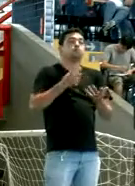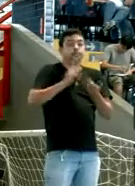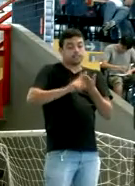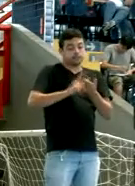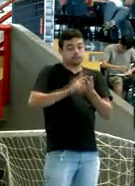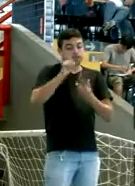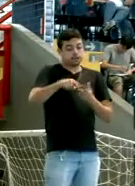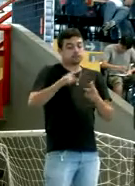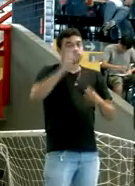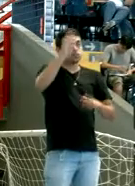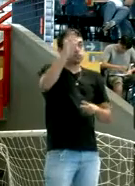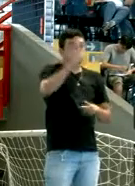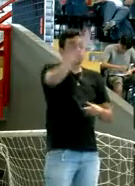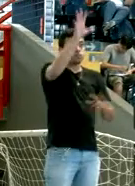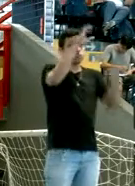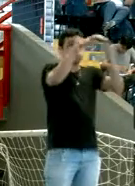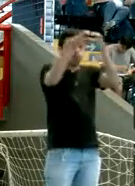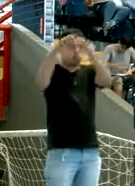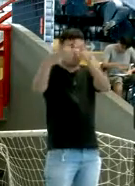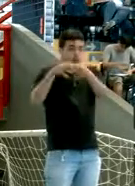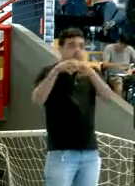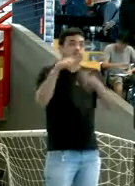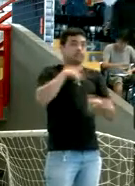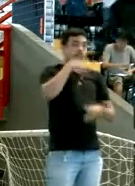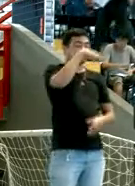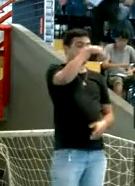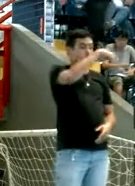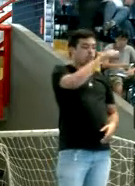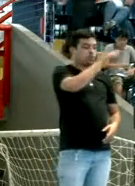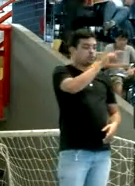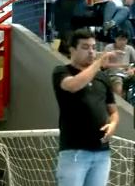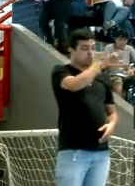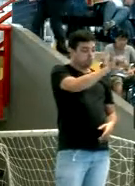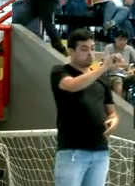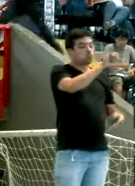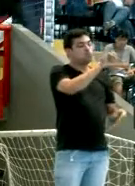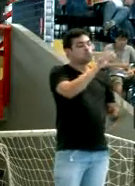europeias. O modernismo chega às artes